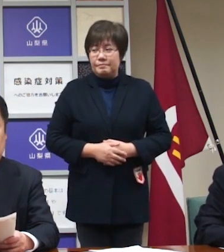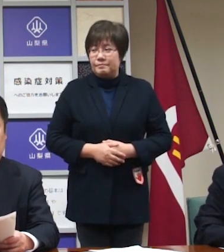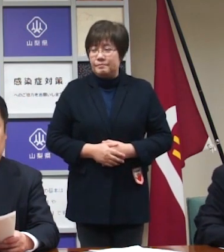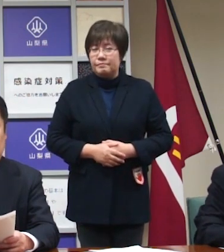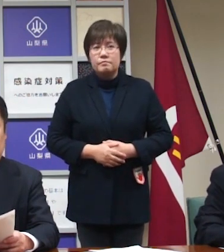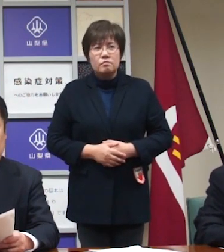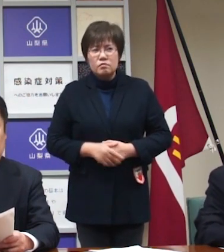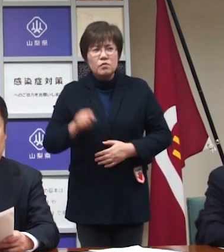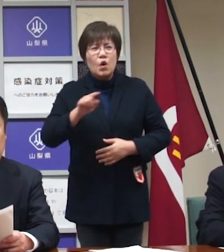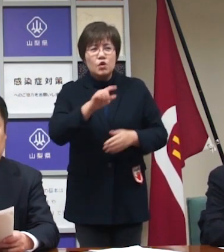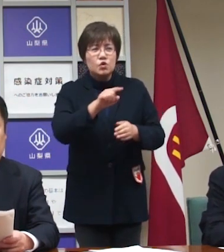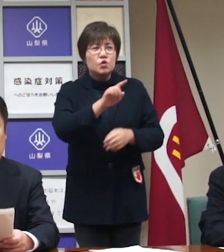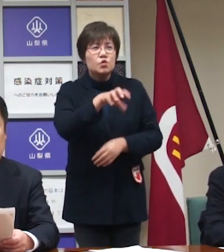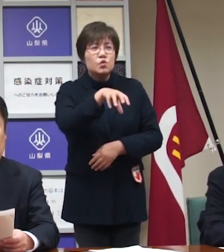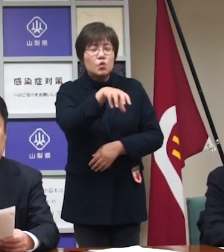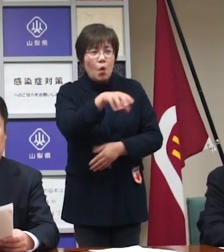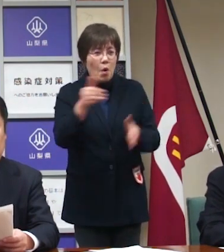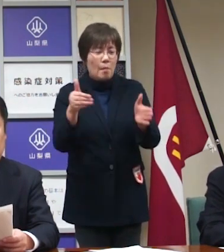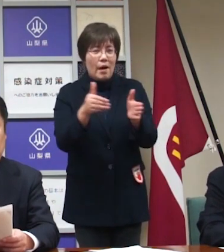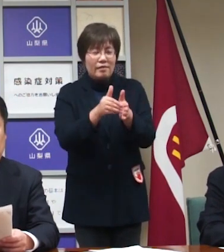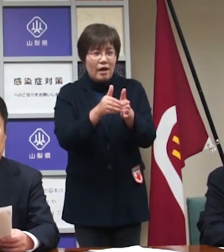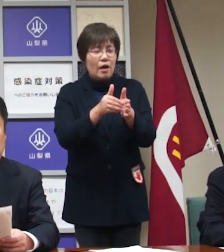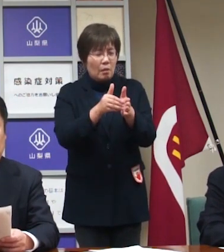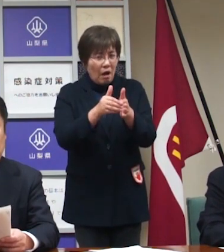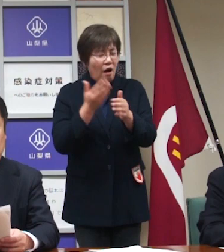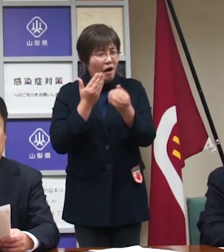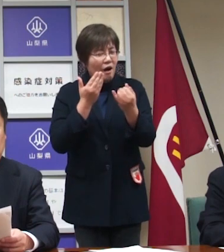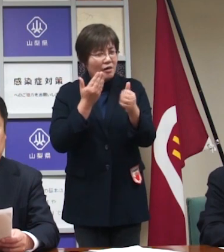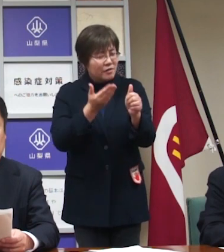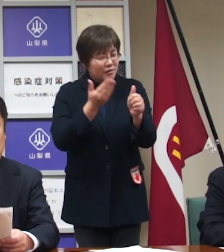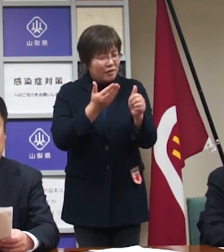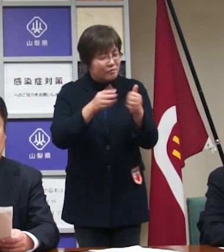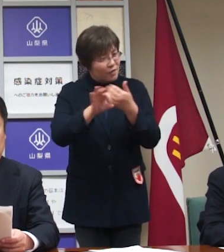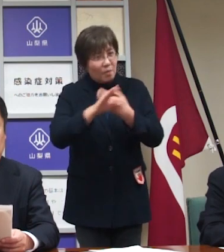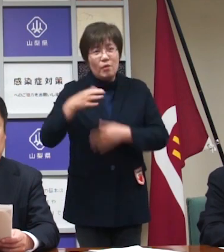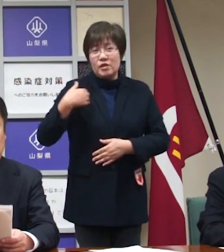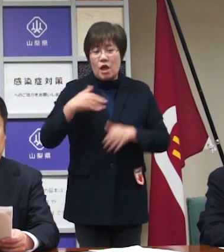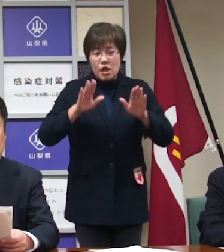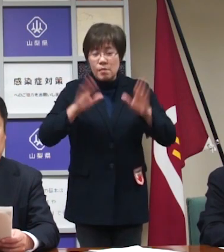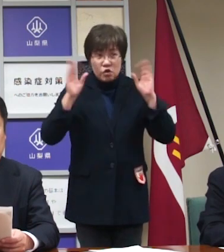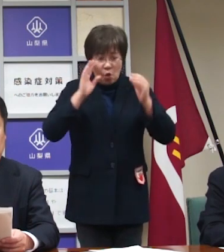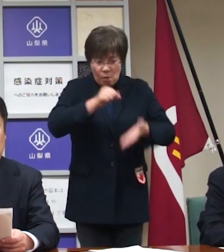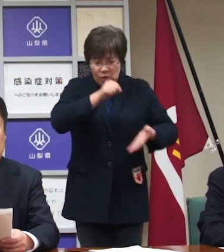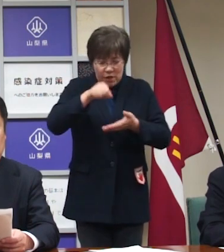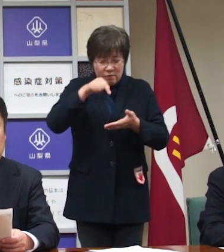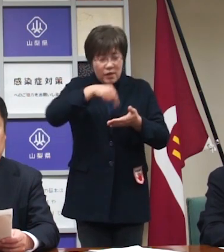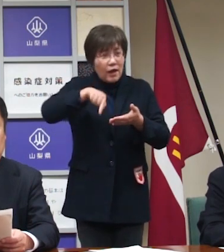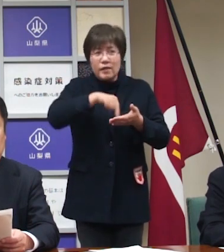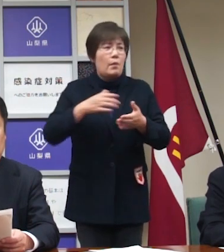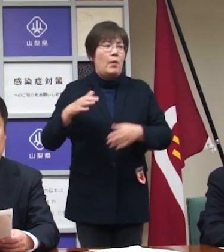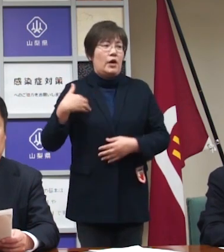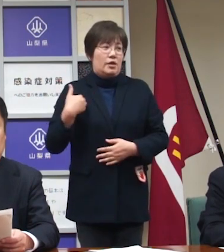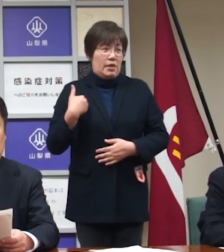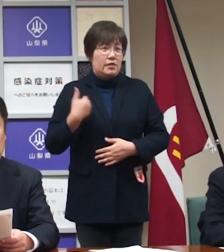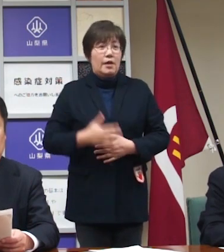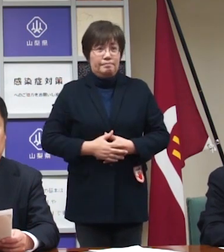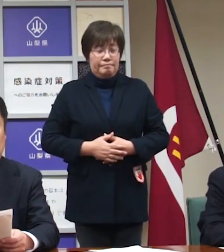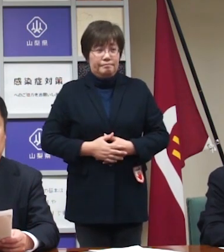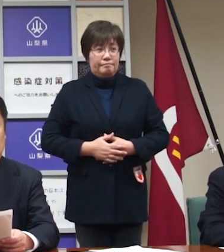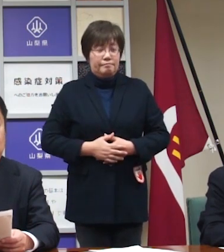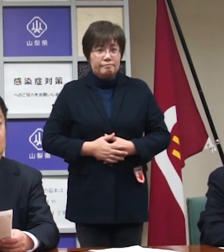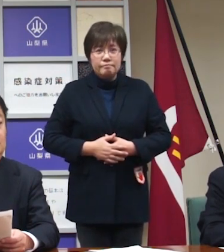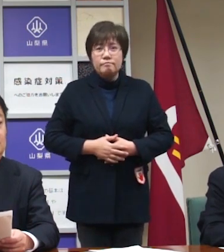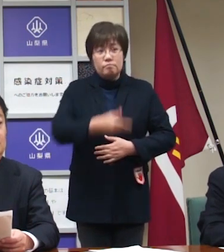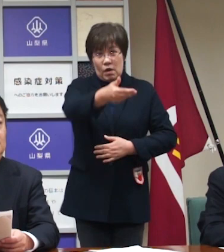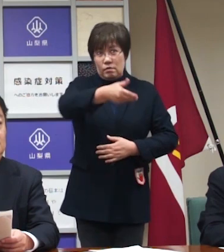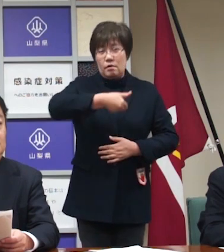そこまでは聞いているかも分かりませんが、今持っている情報の中では分かりません。 逆に言うと、分かった